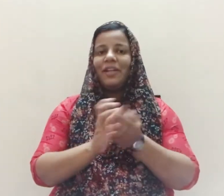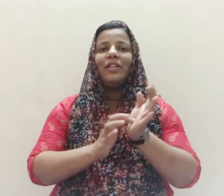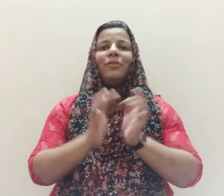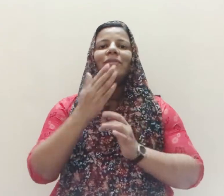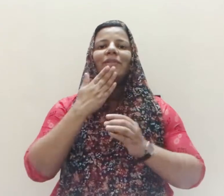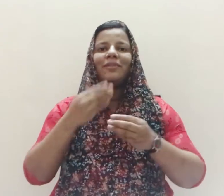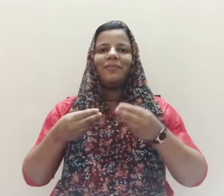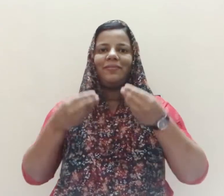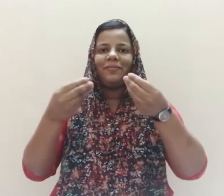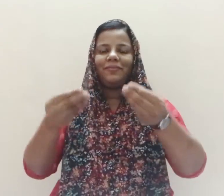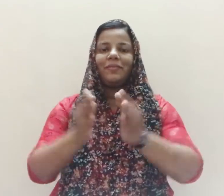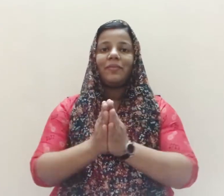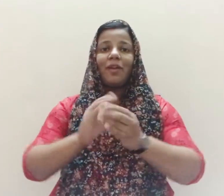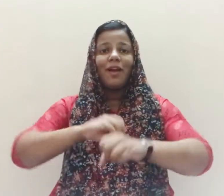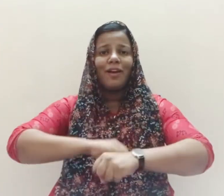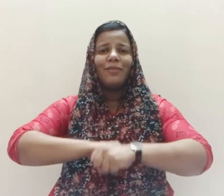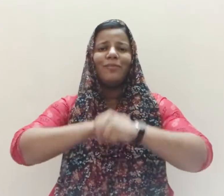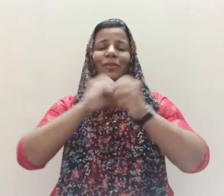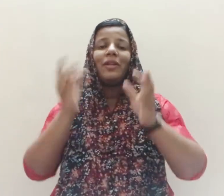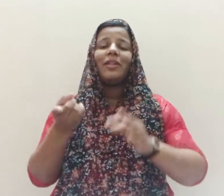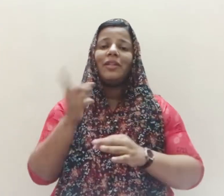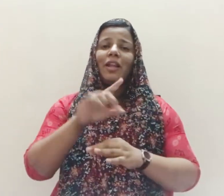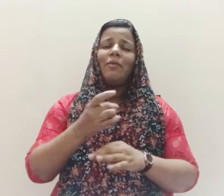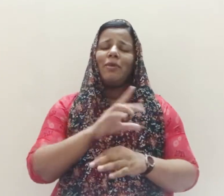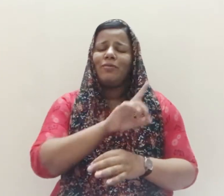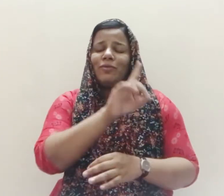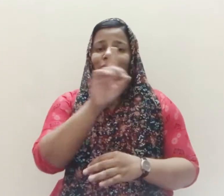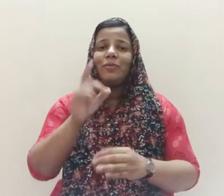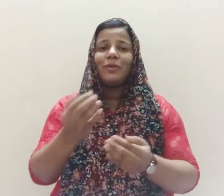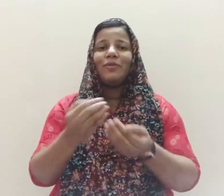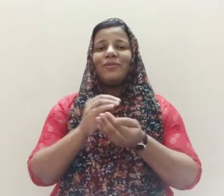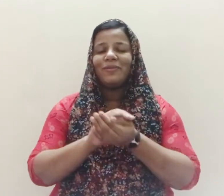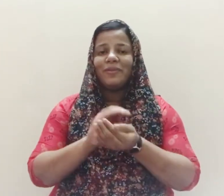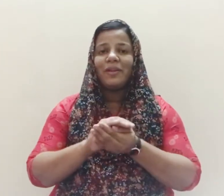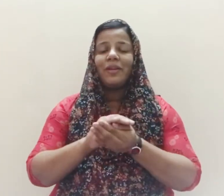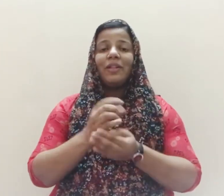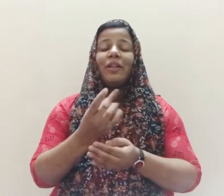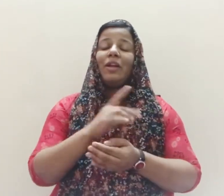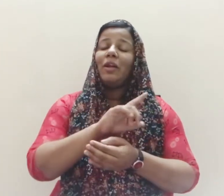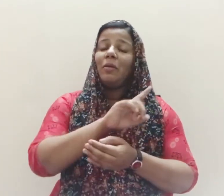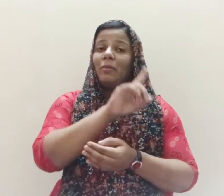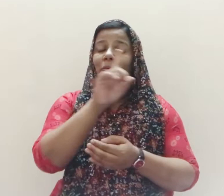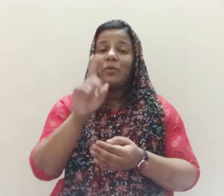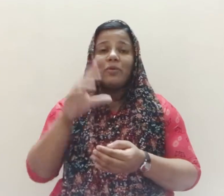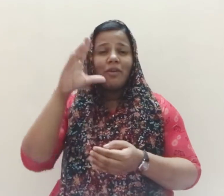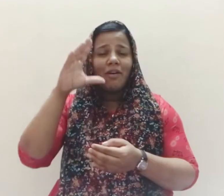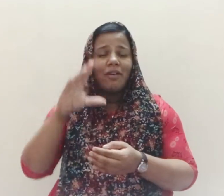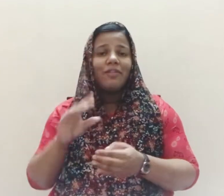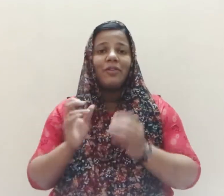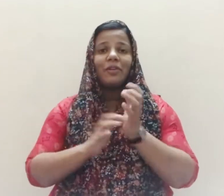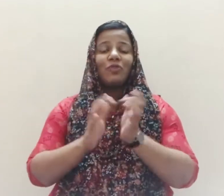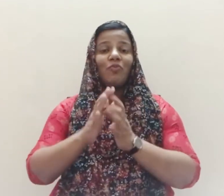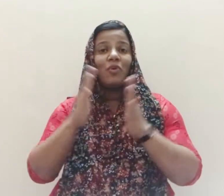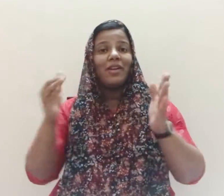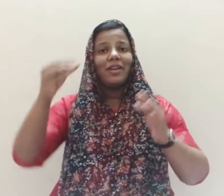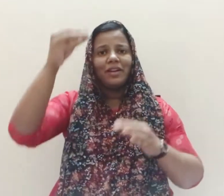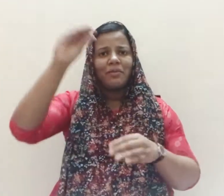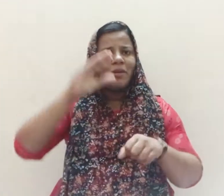പറയാം. അമൻ. അത്ഭുതകരമായി കഴിഞ്ഞ പകൽക്കാലം നമ്മളെ സൂക്ഷിച്ചു. പ്രഭാതം മുതൽ രാത്രി വരെയും ആ കർത്താവിൻ്റെ വലിയ കൃപ അനുഭവിച്ചവരാണല്ലോ ഈ